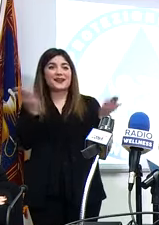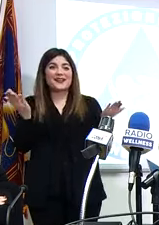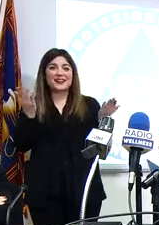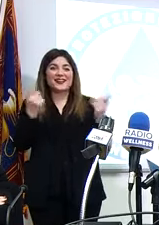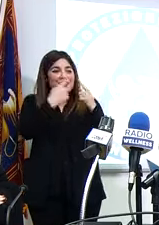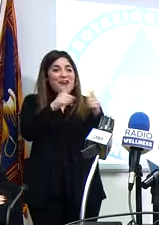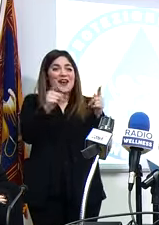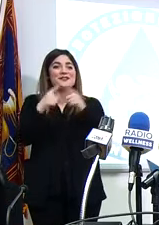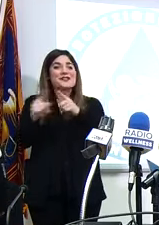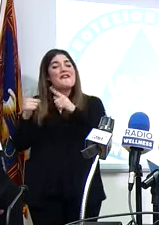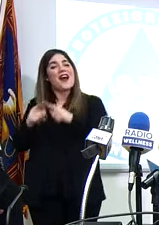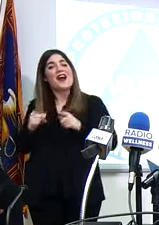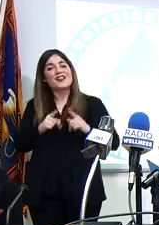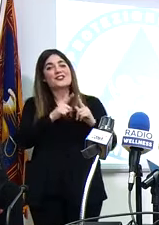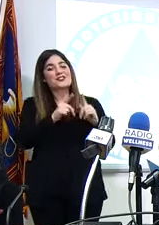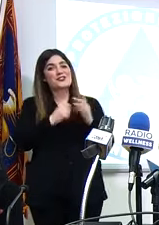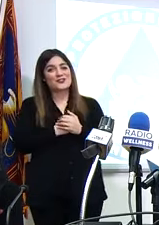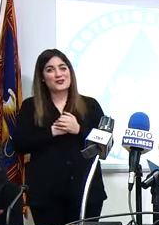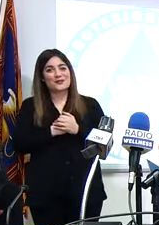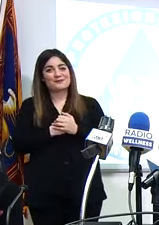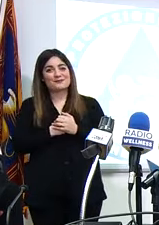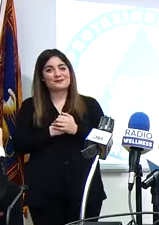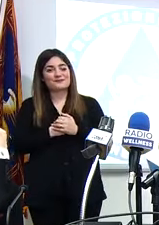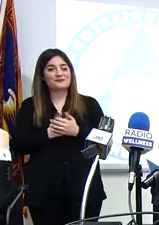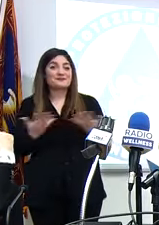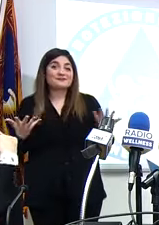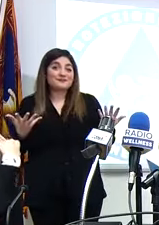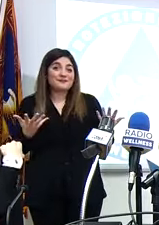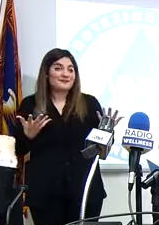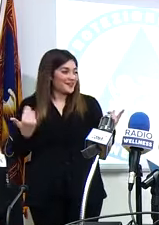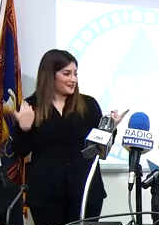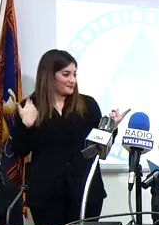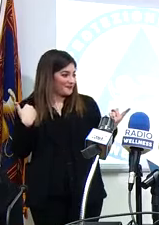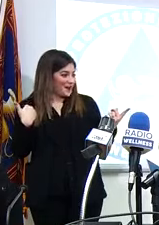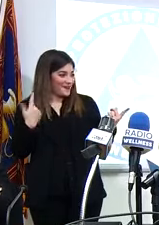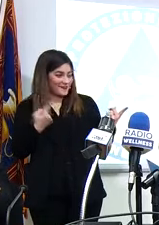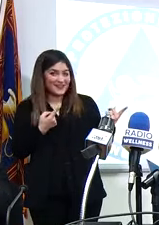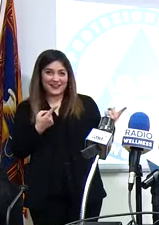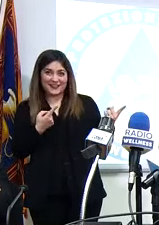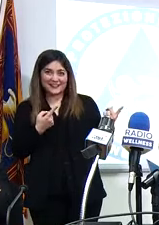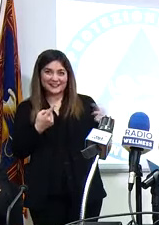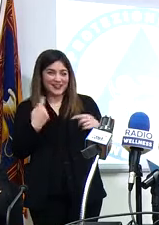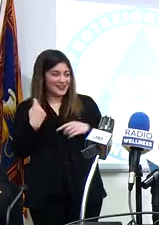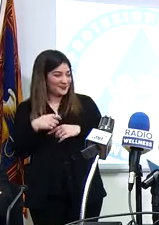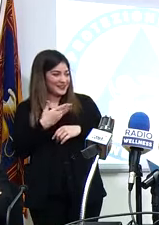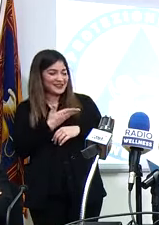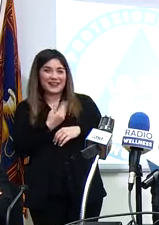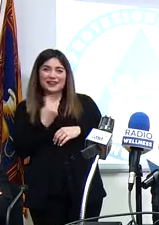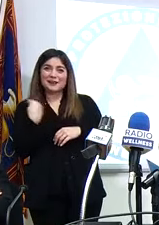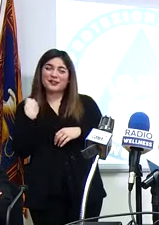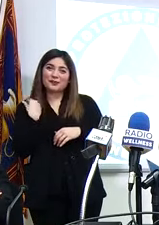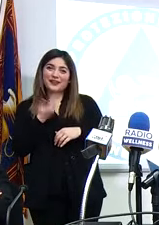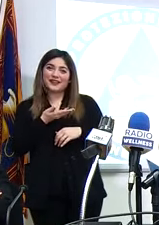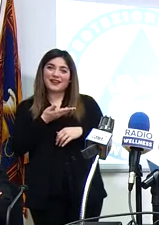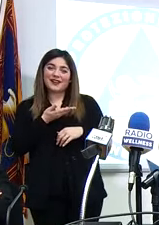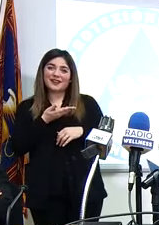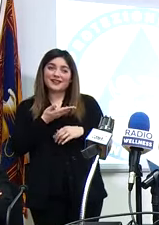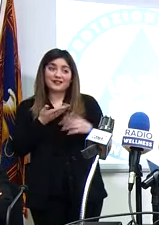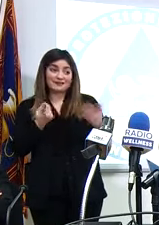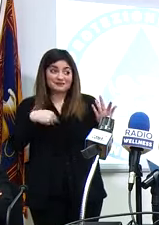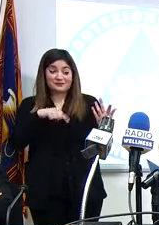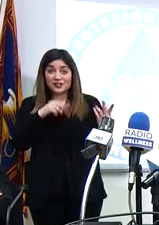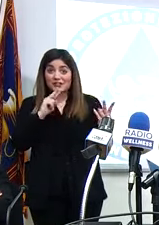quello che volevo dire, insomma, che mi ha chiesto il governatore, cosa potremmo